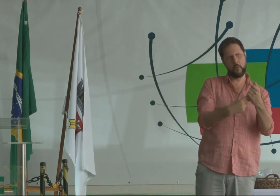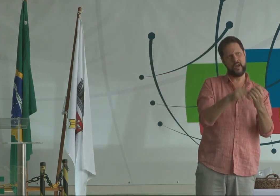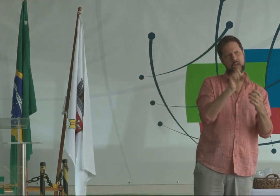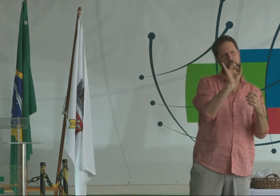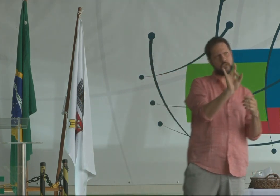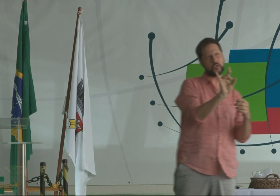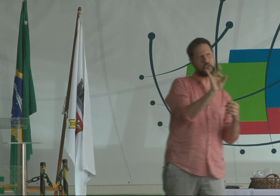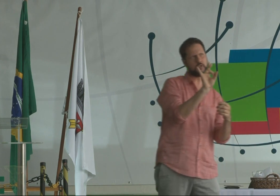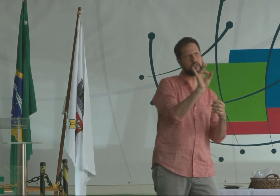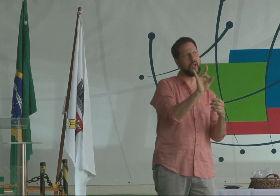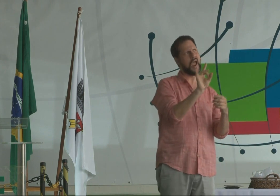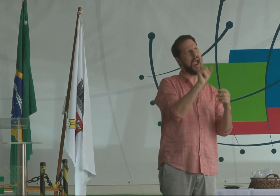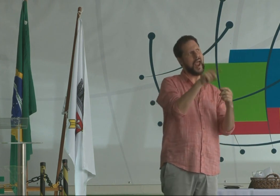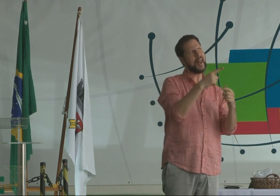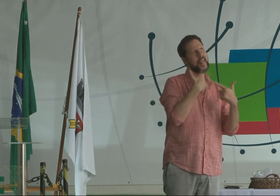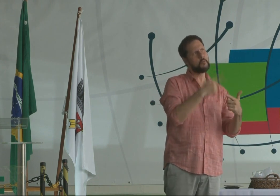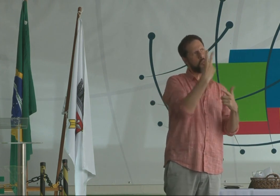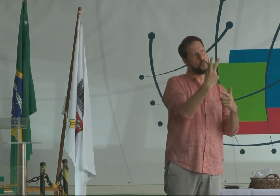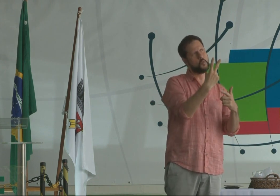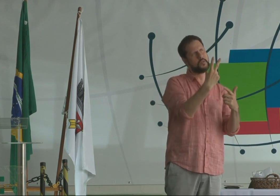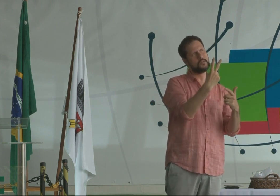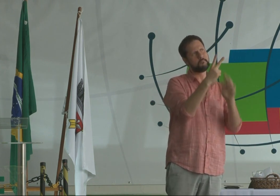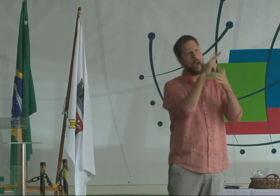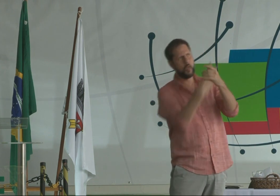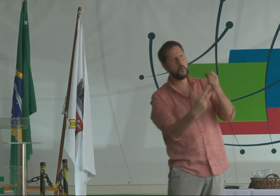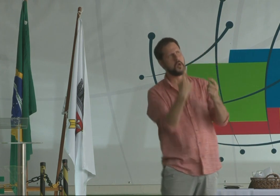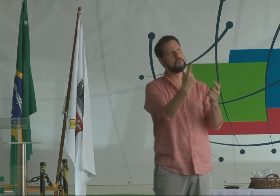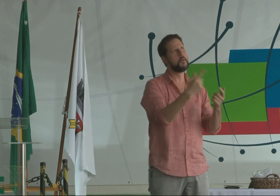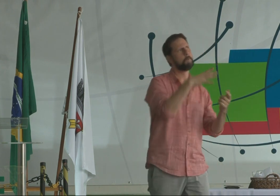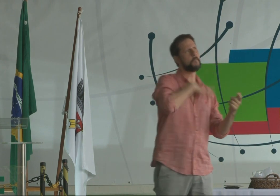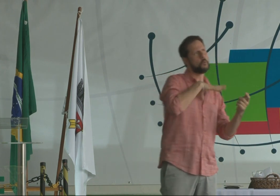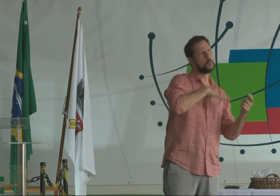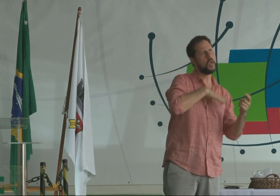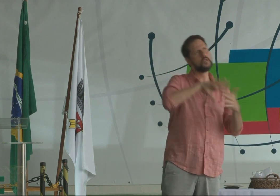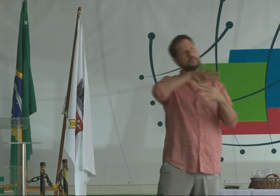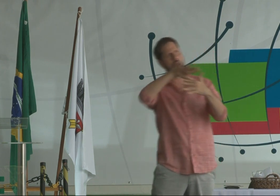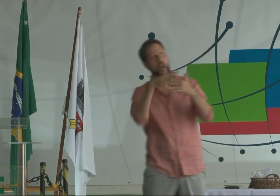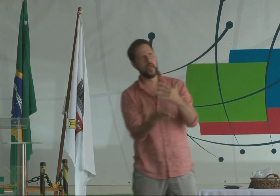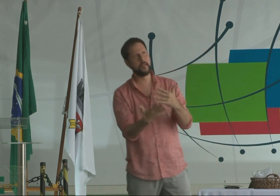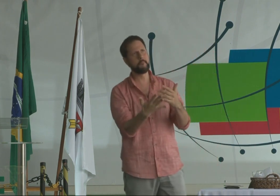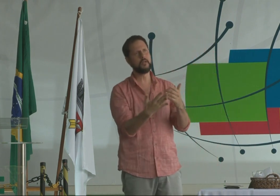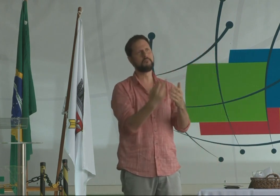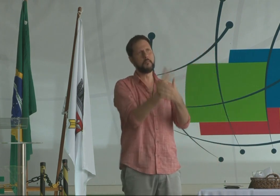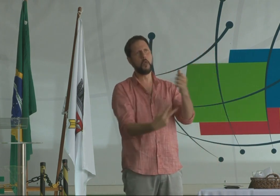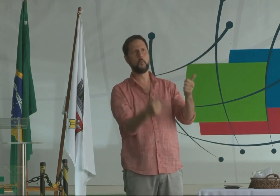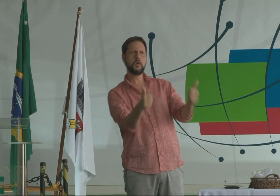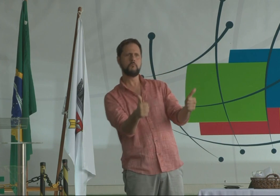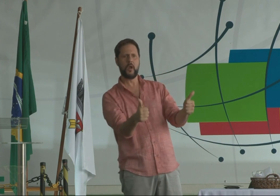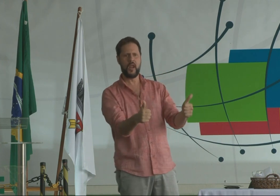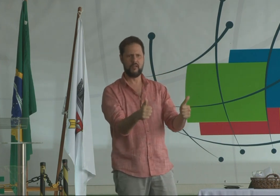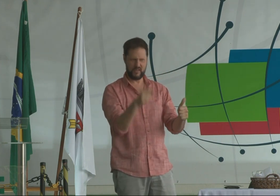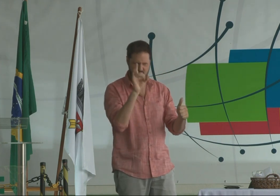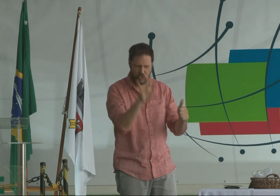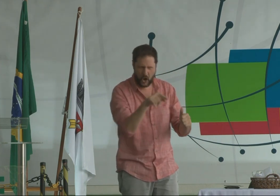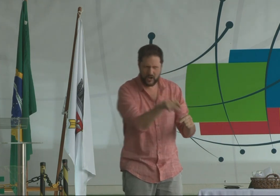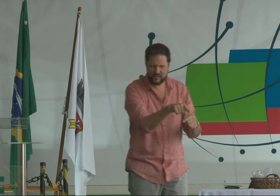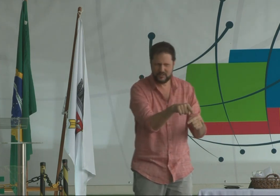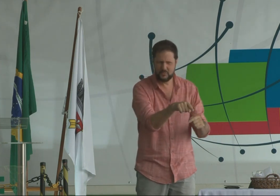Escola bilingue são duas línguas, português, língua de sinais. Ok, é bilingue? É só isso?